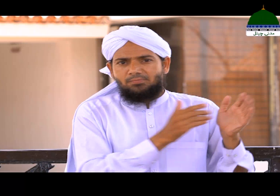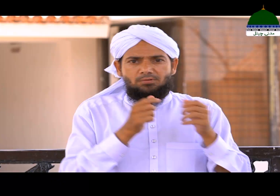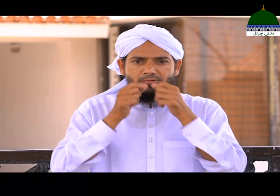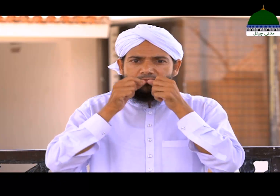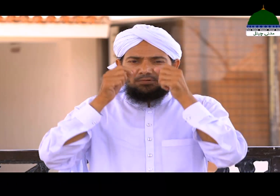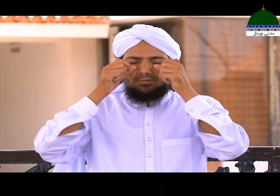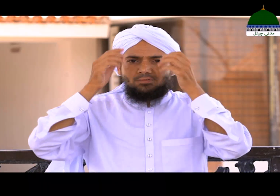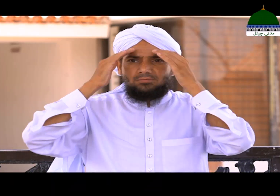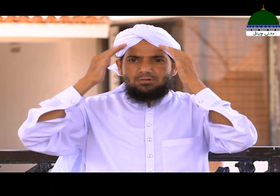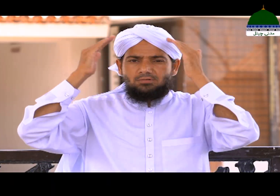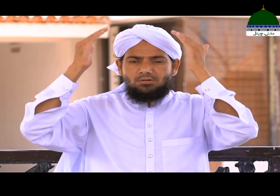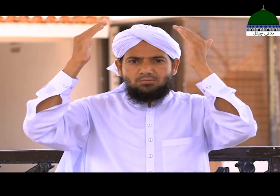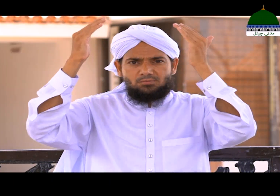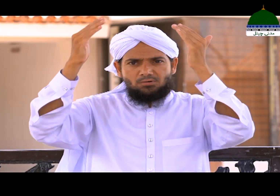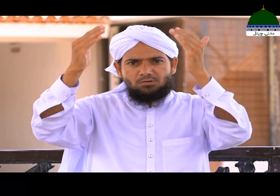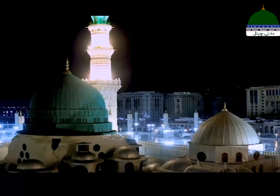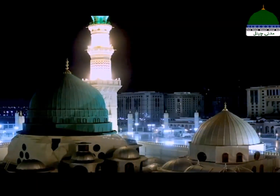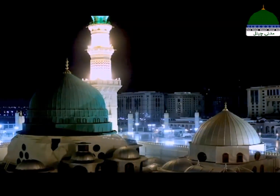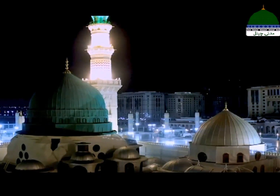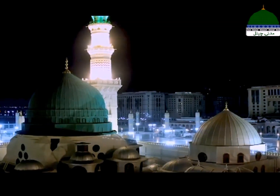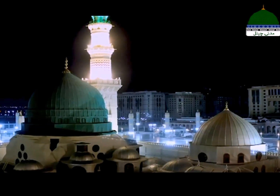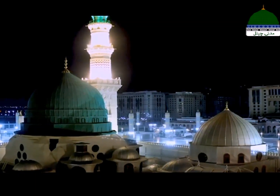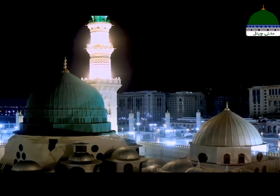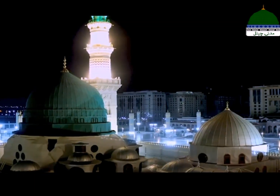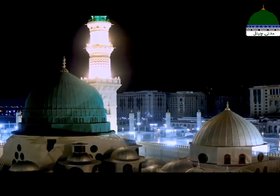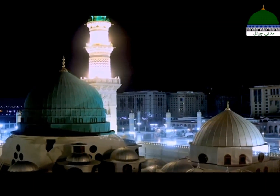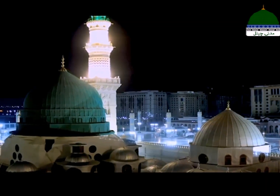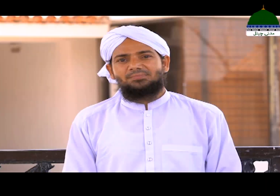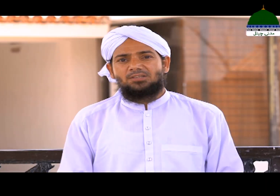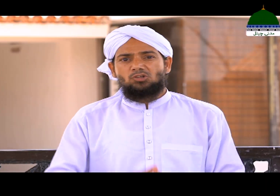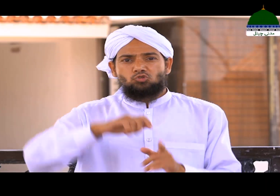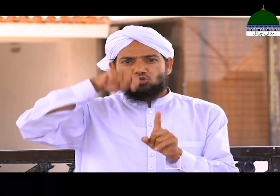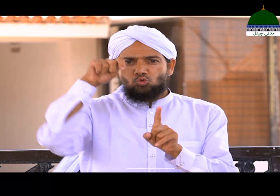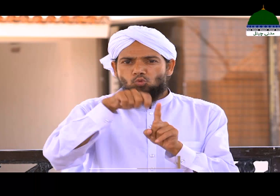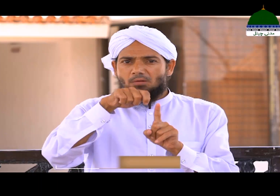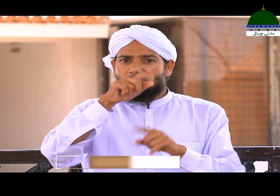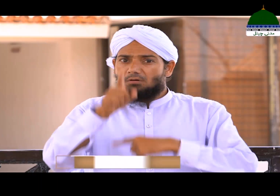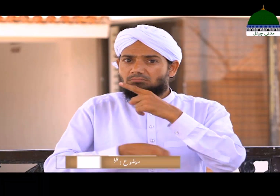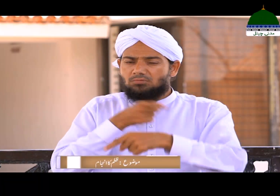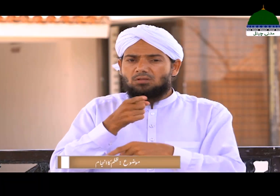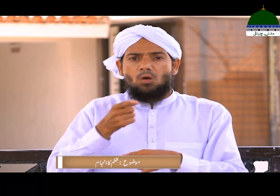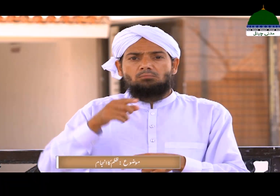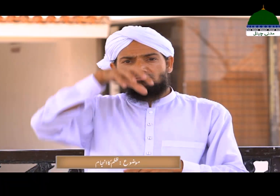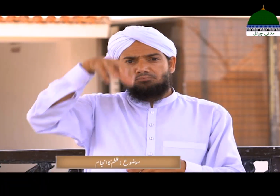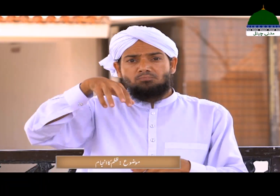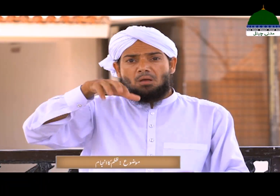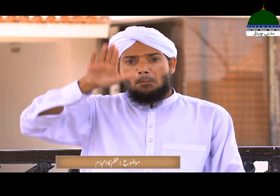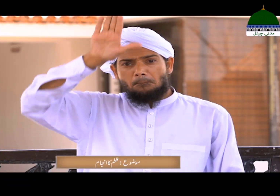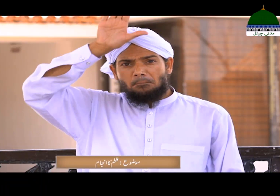صلو علی الحبیب صلی اللہ علی محمد۔ ظلم کا انجام۔ کسی ملک میں ایک